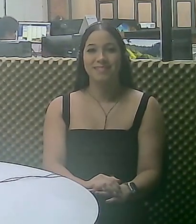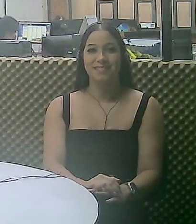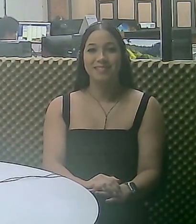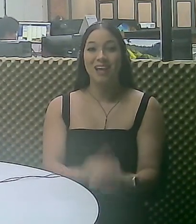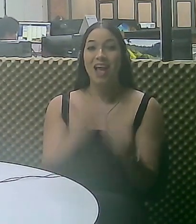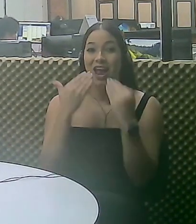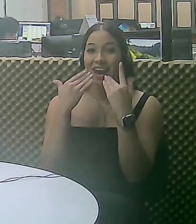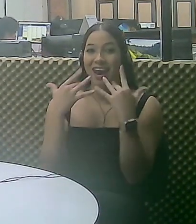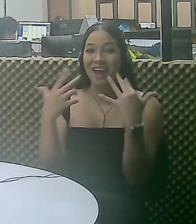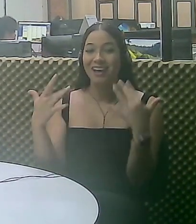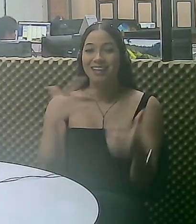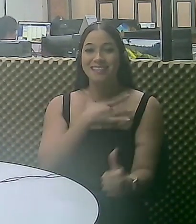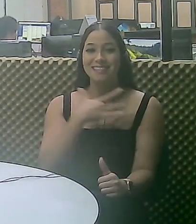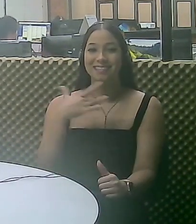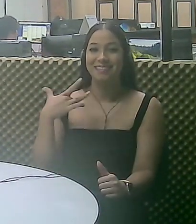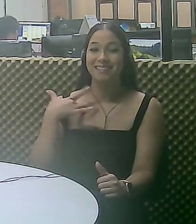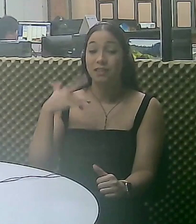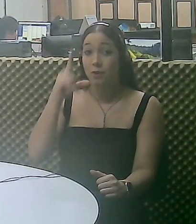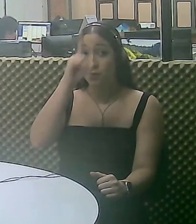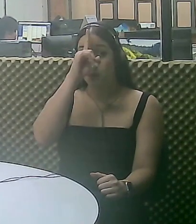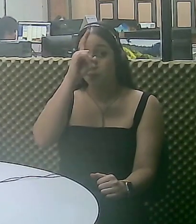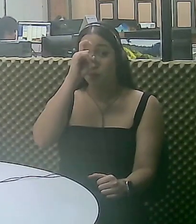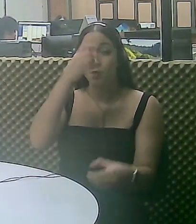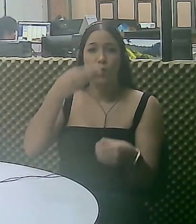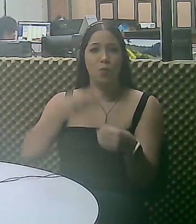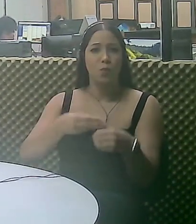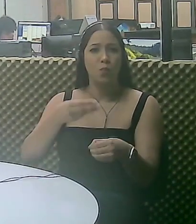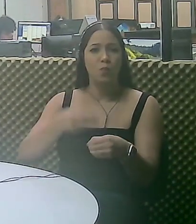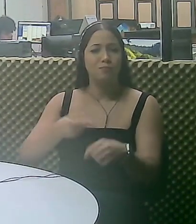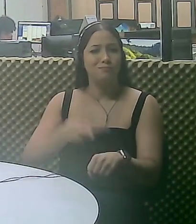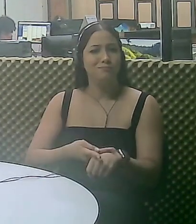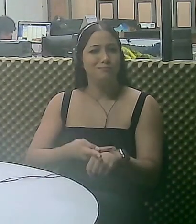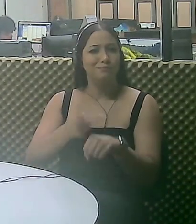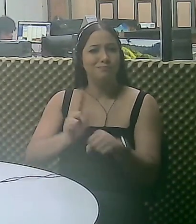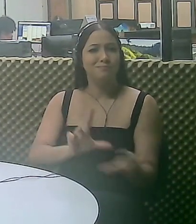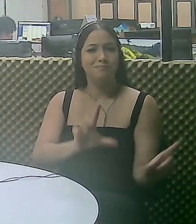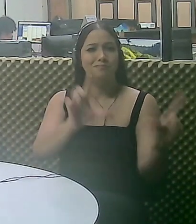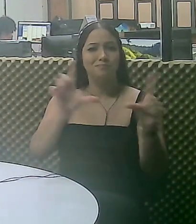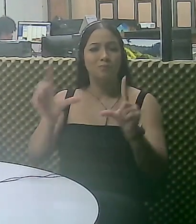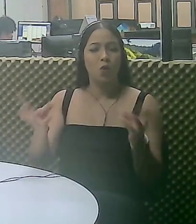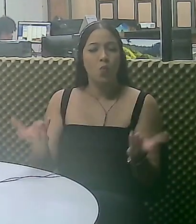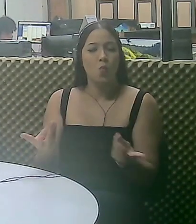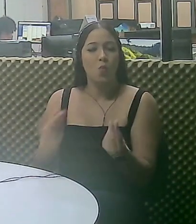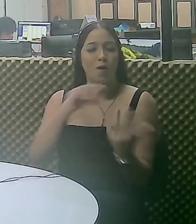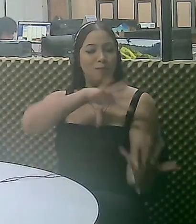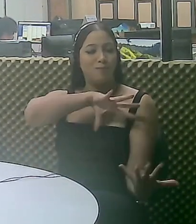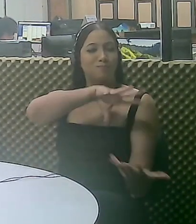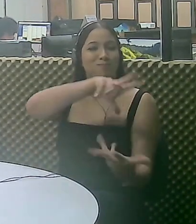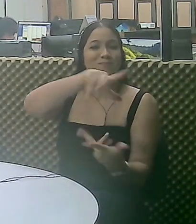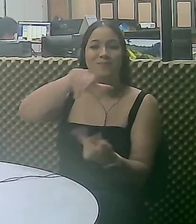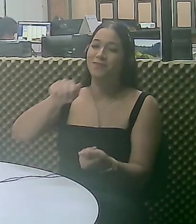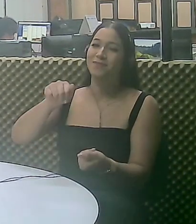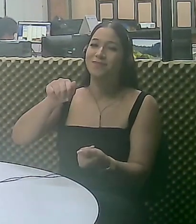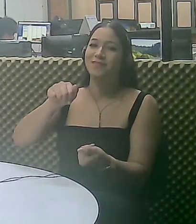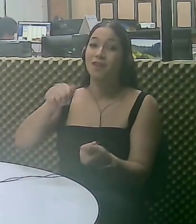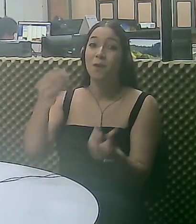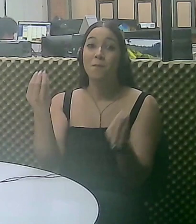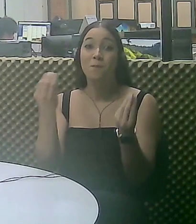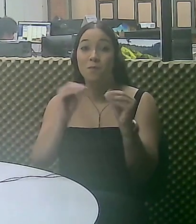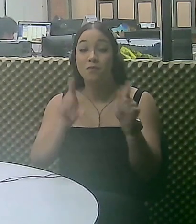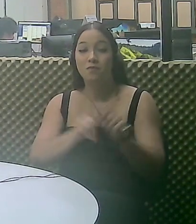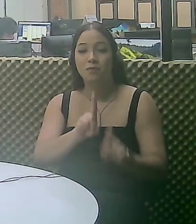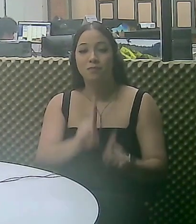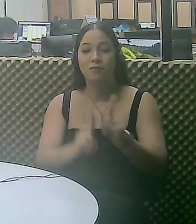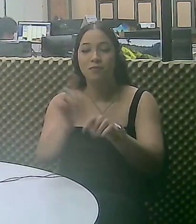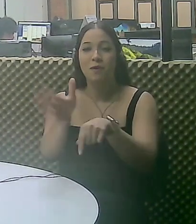Boa notícia na saúde. O Hospital Municipal recebeu prêmio e certificação de qualidade internacional e foi incluído no ranking